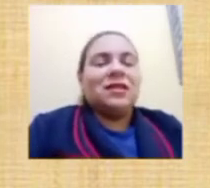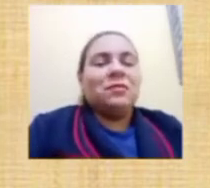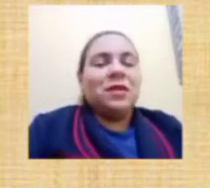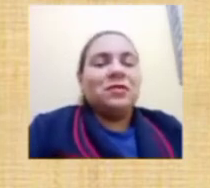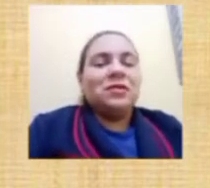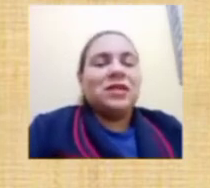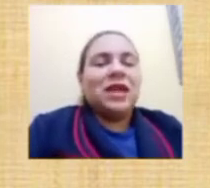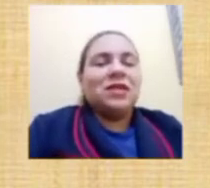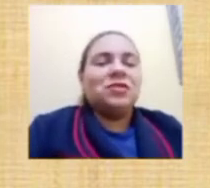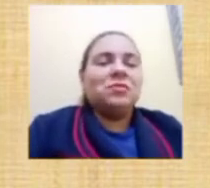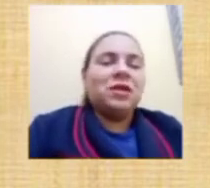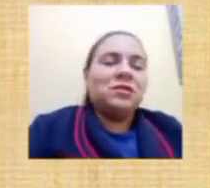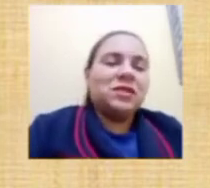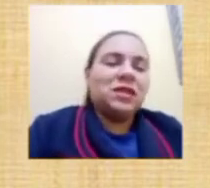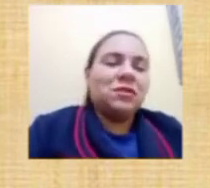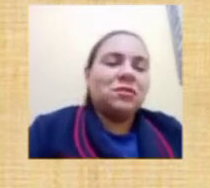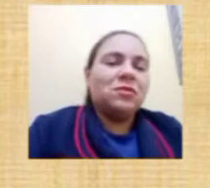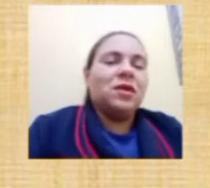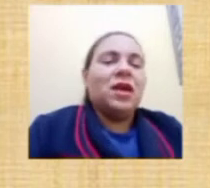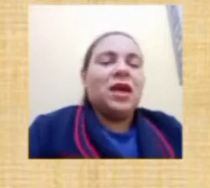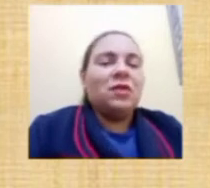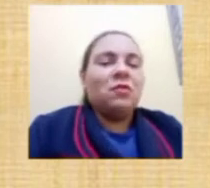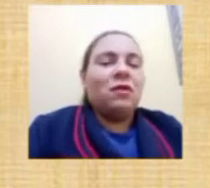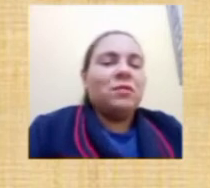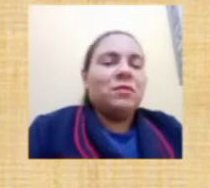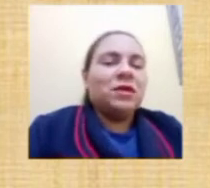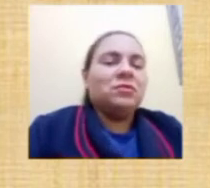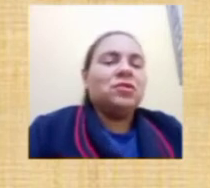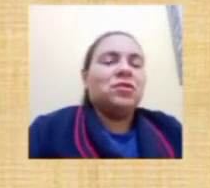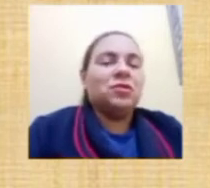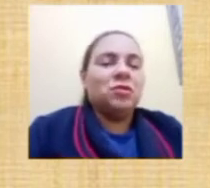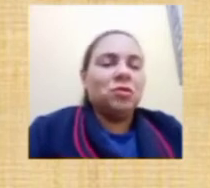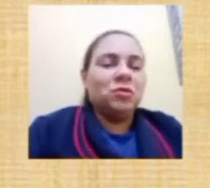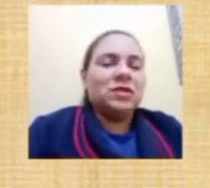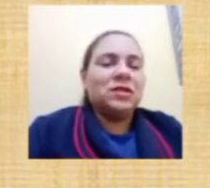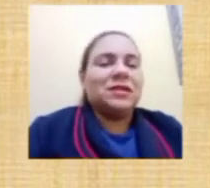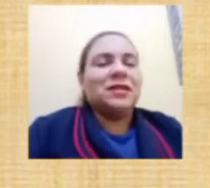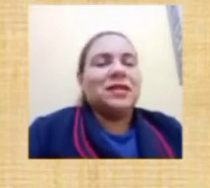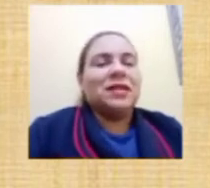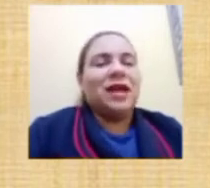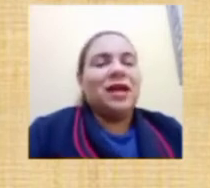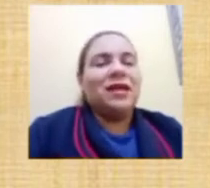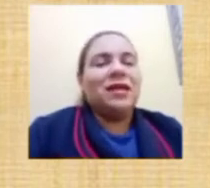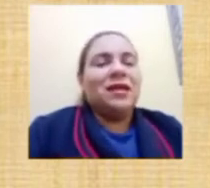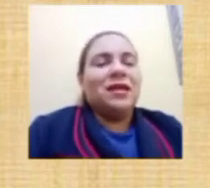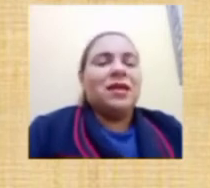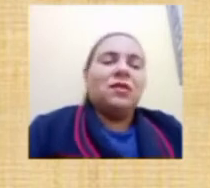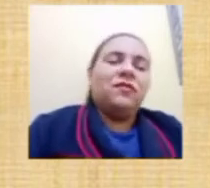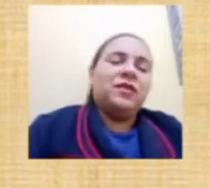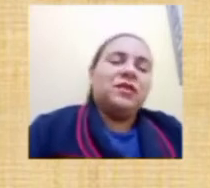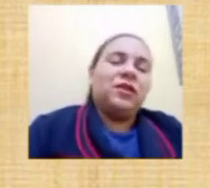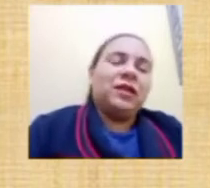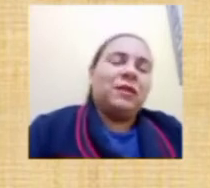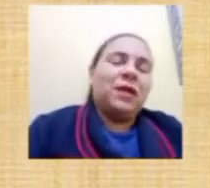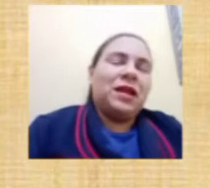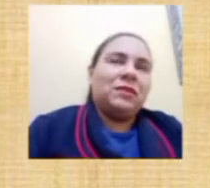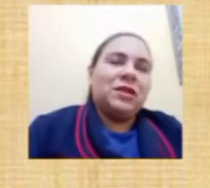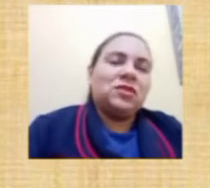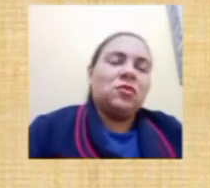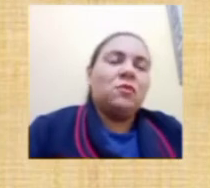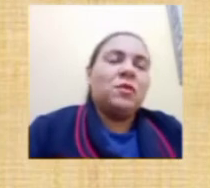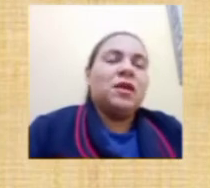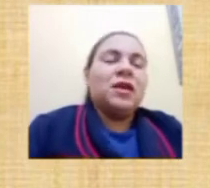1. Então... faltou colocar o restante da resposta lá da questão 2, né?